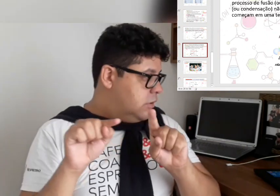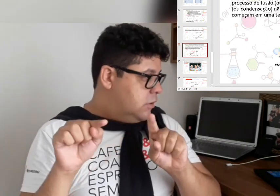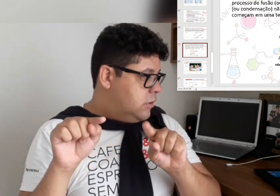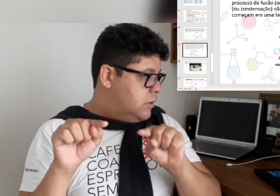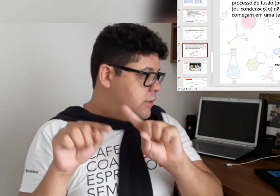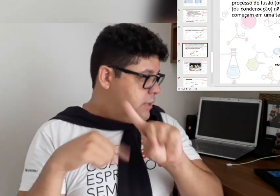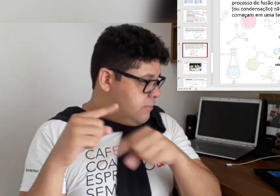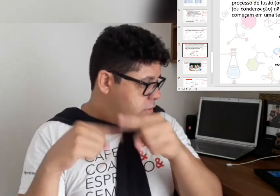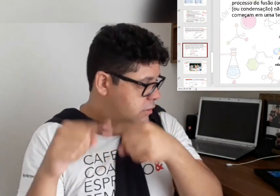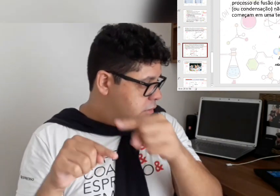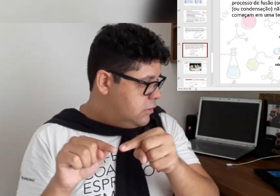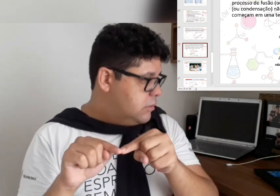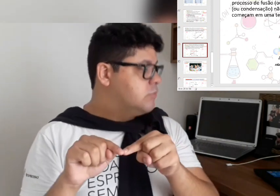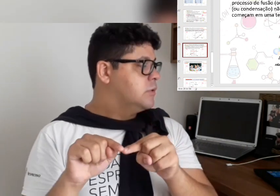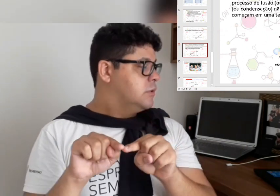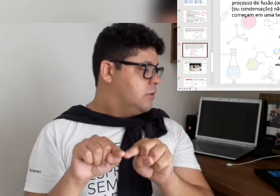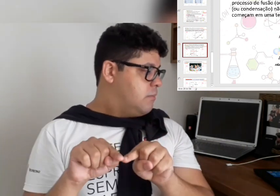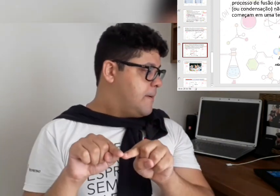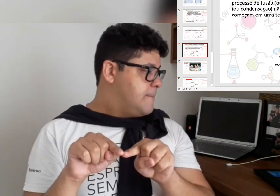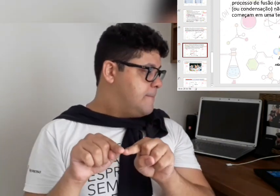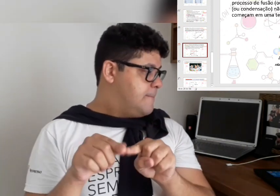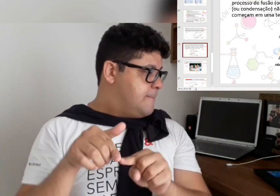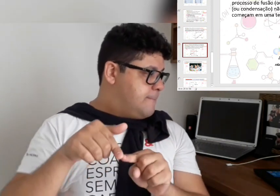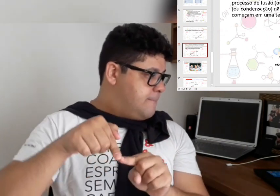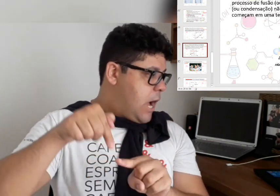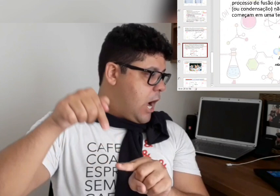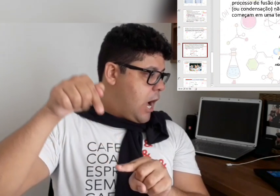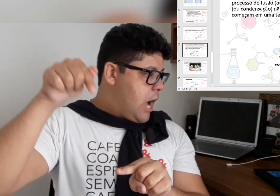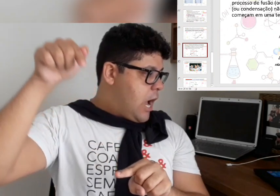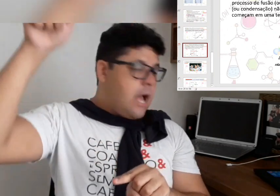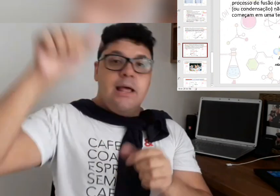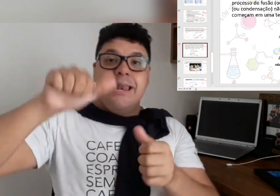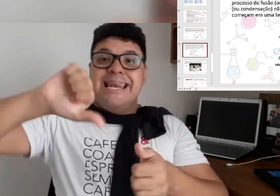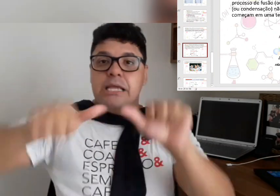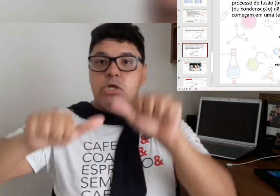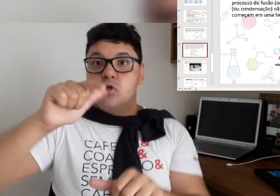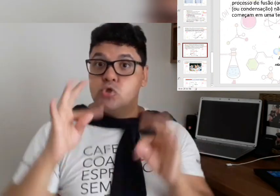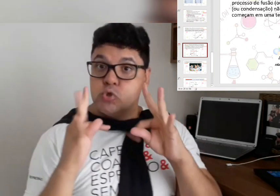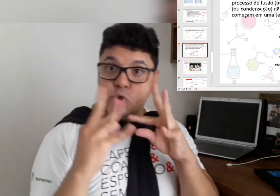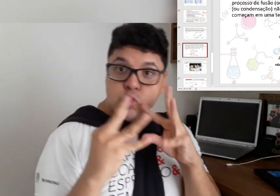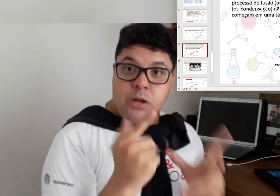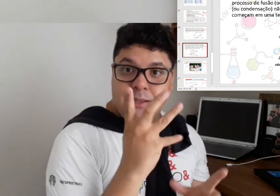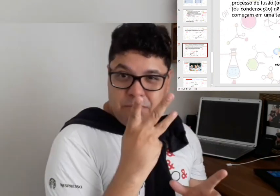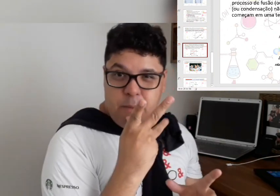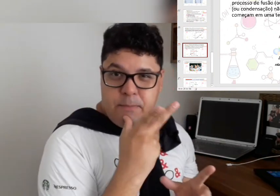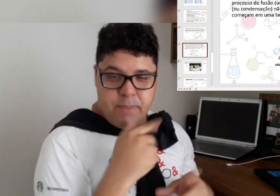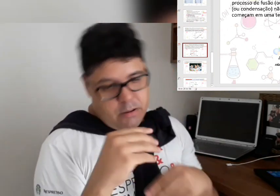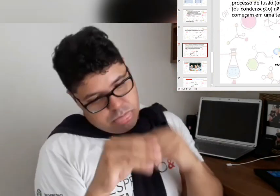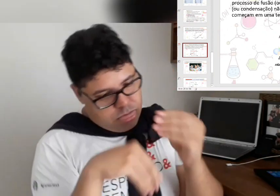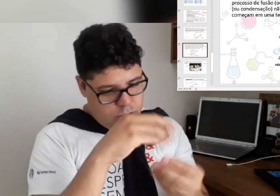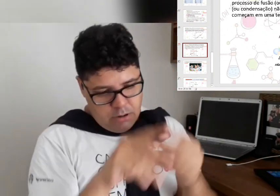está passando, mas a temperatura dela também está variando, tá? Aí aconteceu toda a mudança de